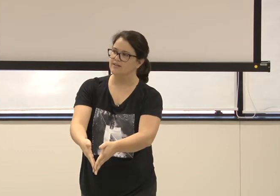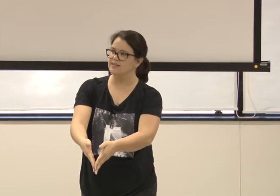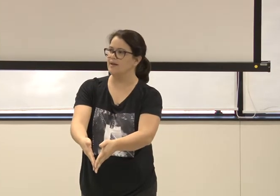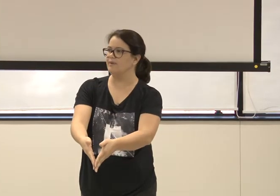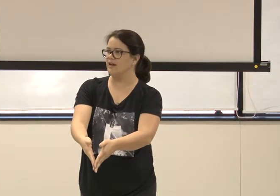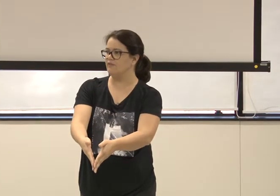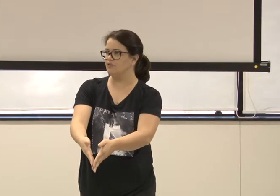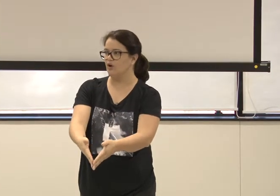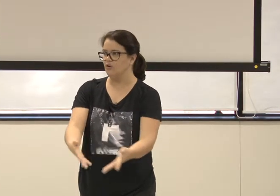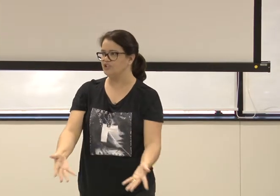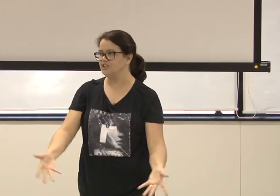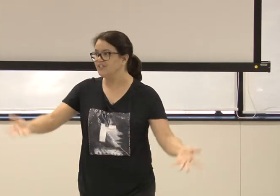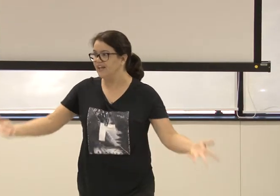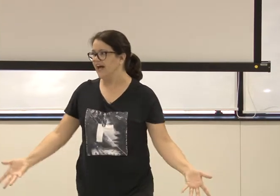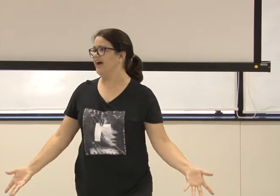sabe que ele afundou onde? Na água.